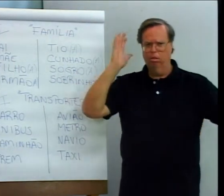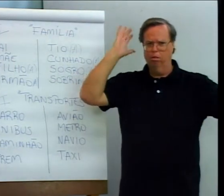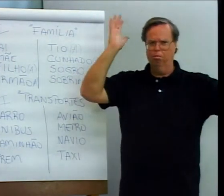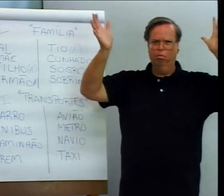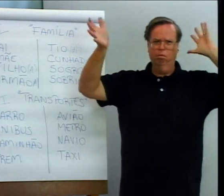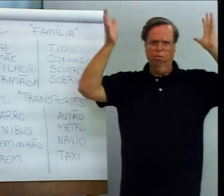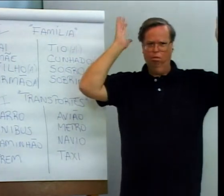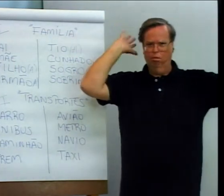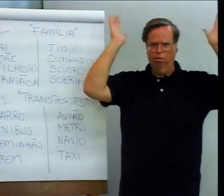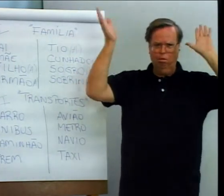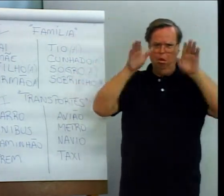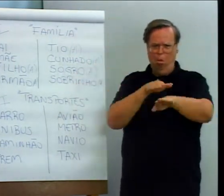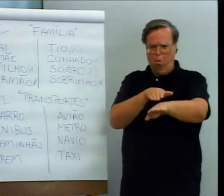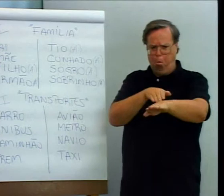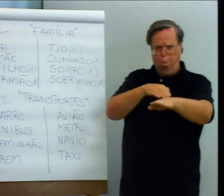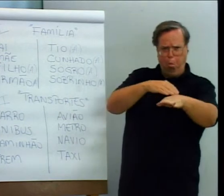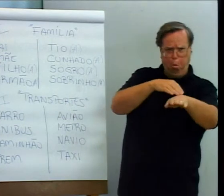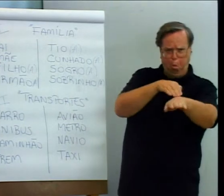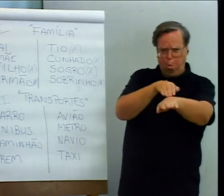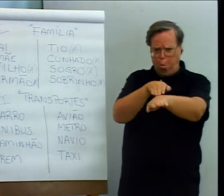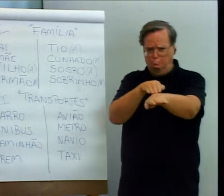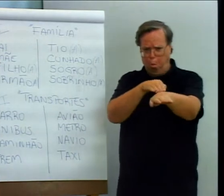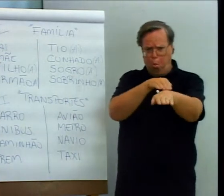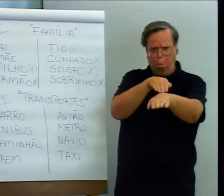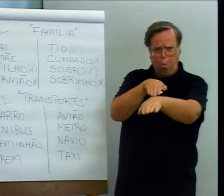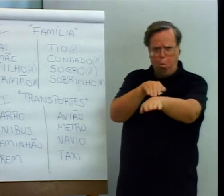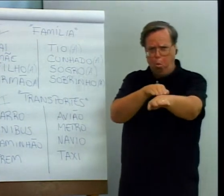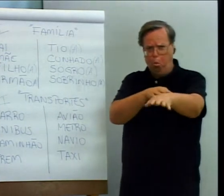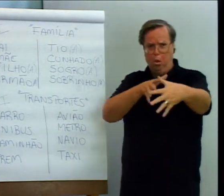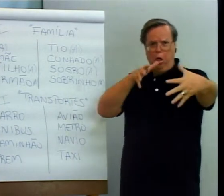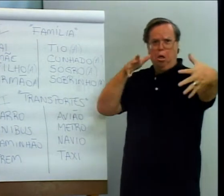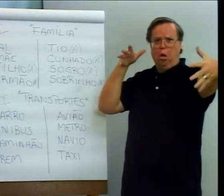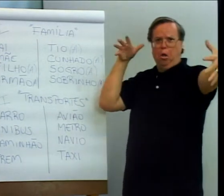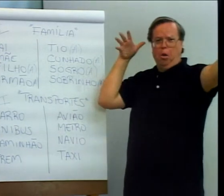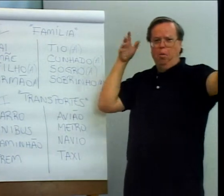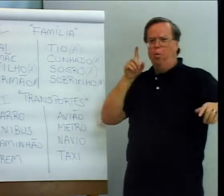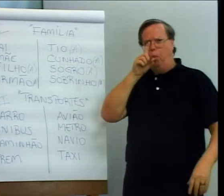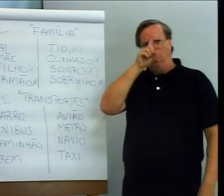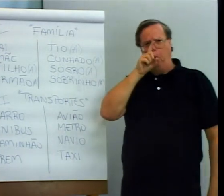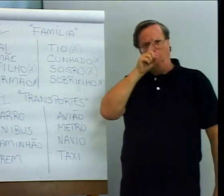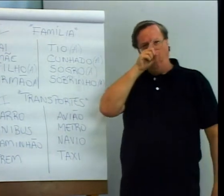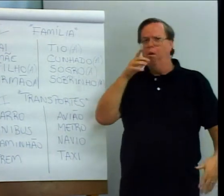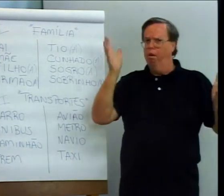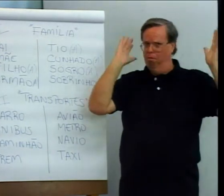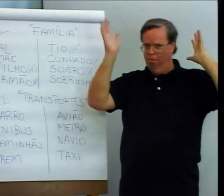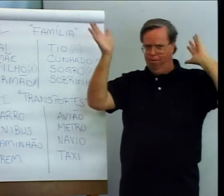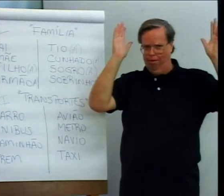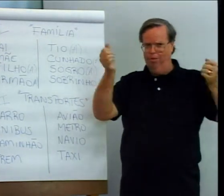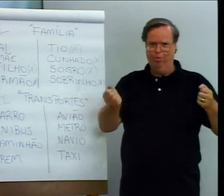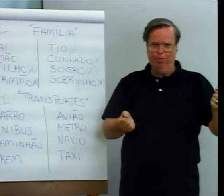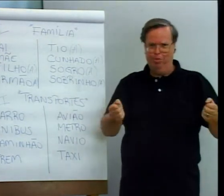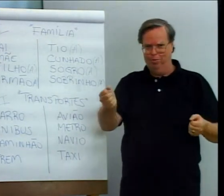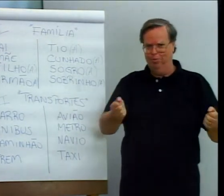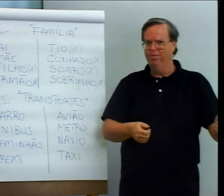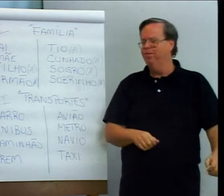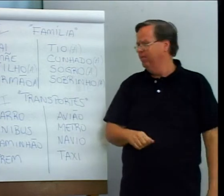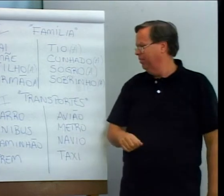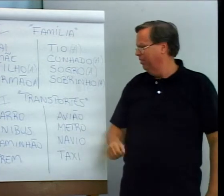Aqui embaixo, aqui. Caminhão. Lembra o caminhão na estrada, na curva, aquelas carretas? É um perigo. Vamos